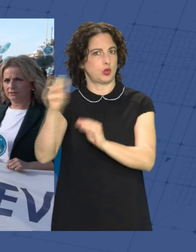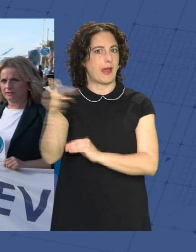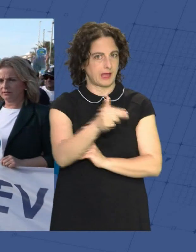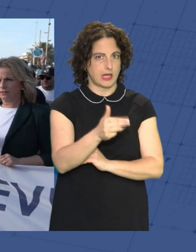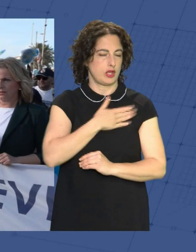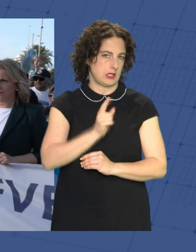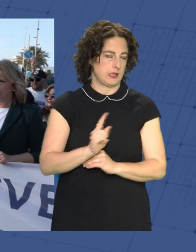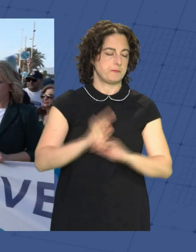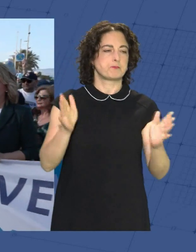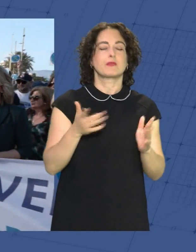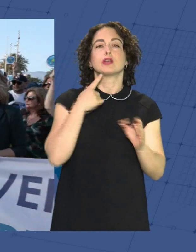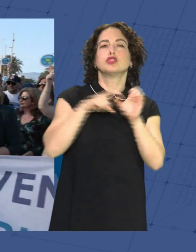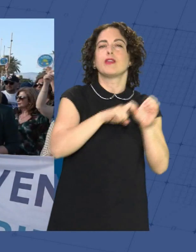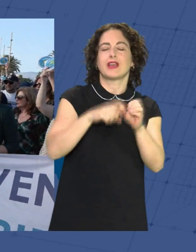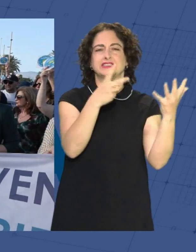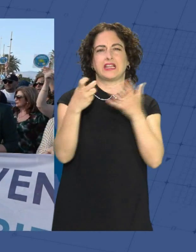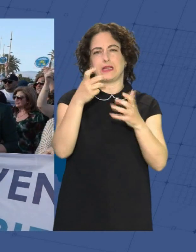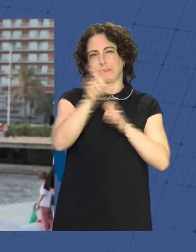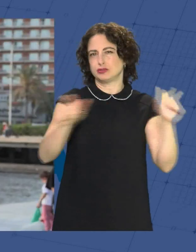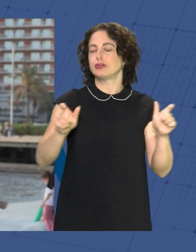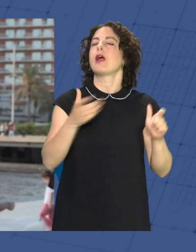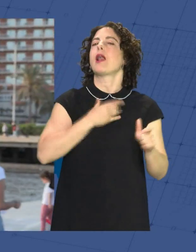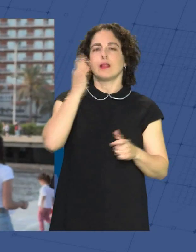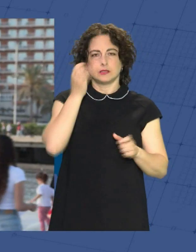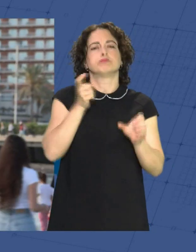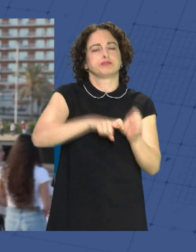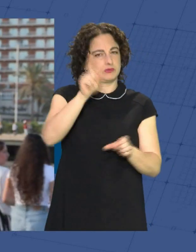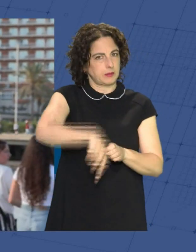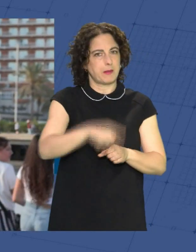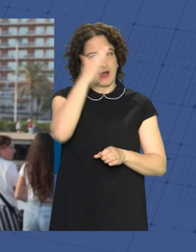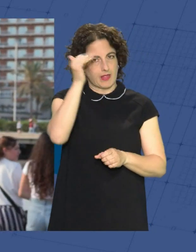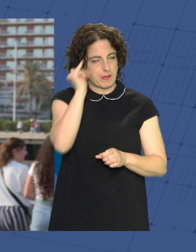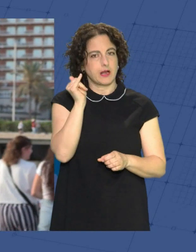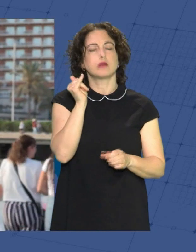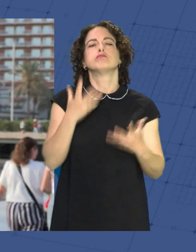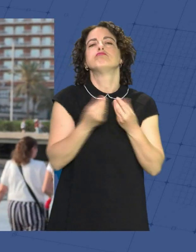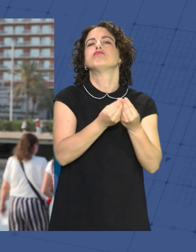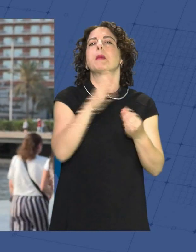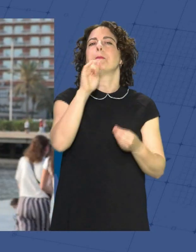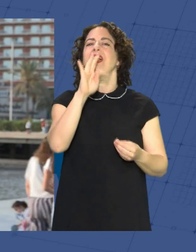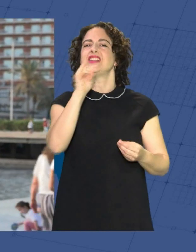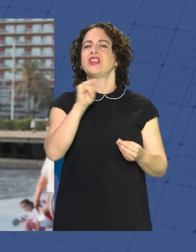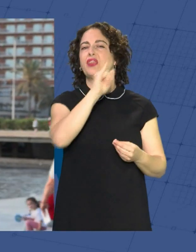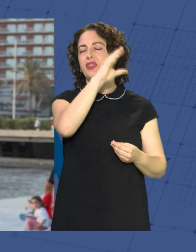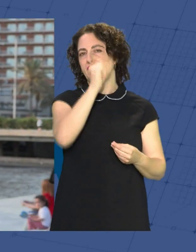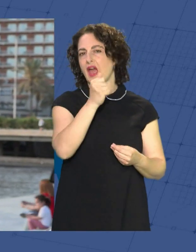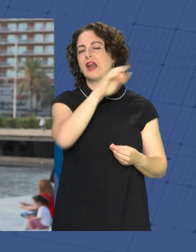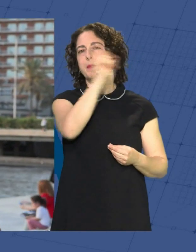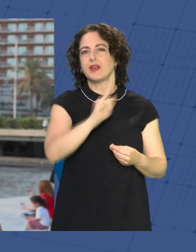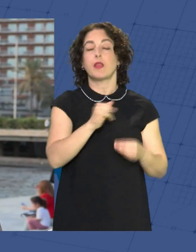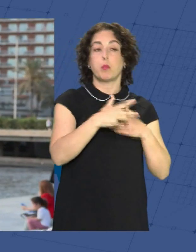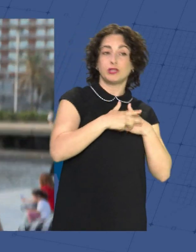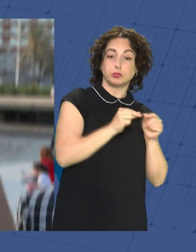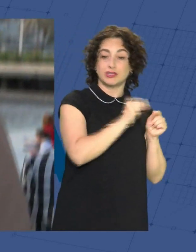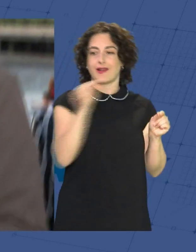muestra de solidaridad, unas 700 personas, entre ellas la alcaldesa de Almería, María Elmar Vázquez, acompañaron a Patricia Ramírez desde la Puerta de Purchina hasta la